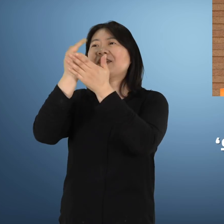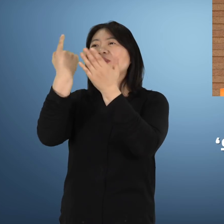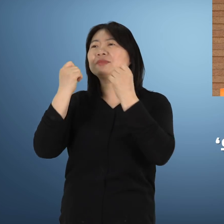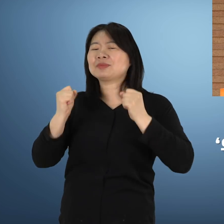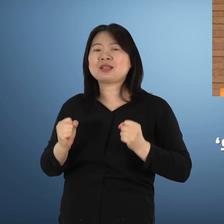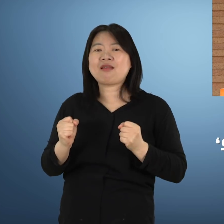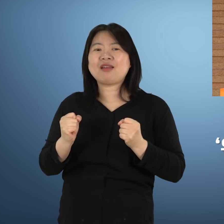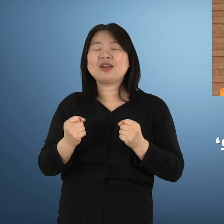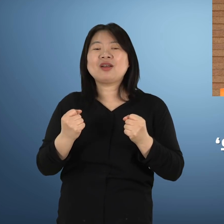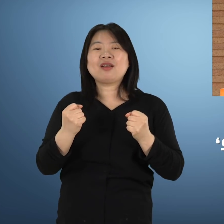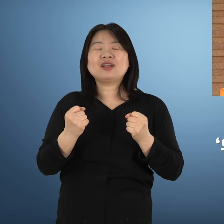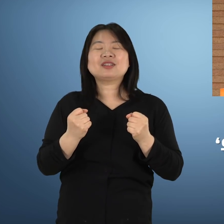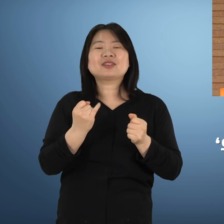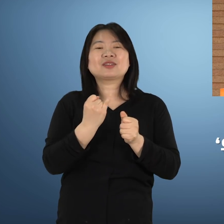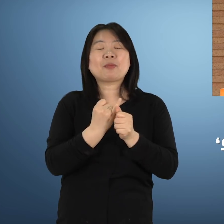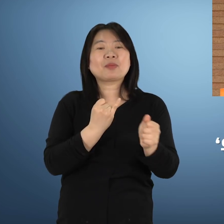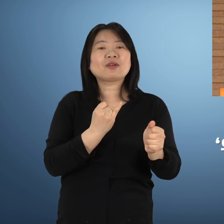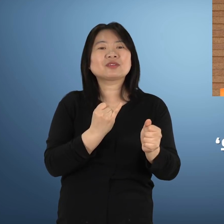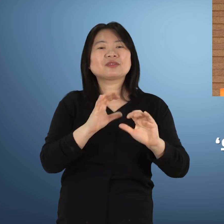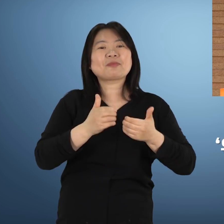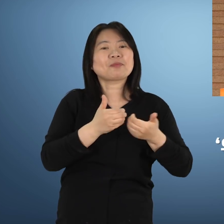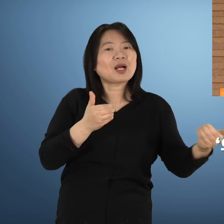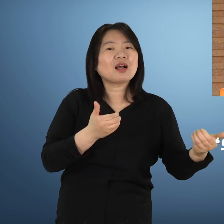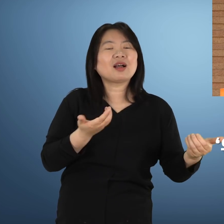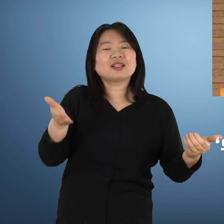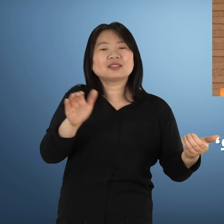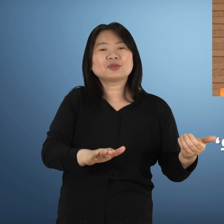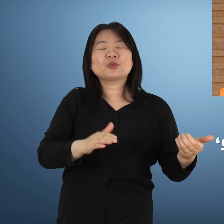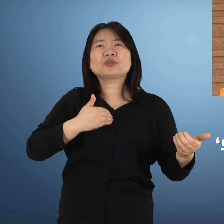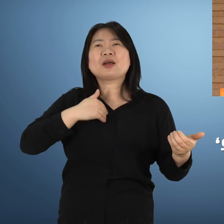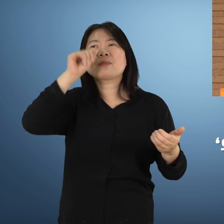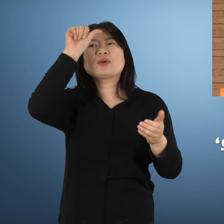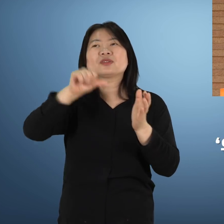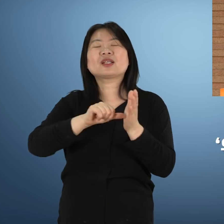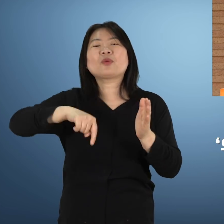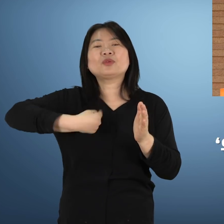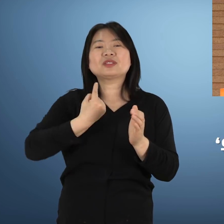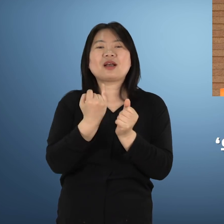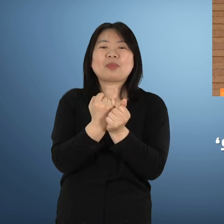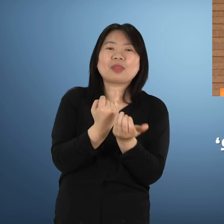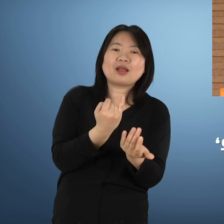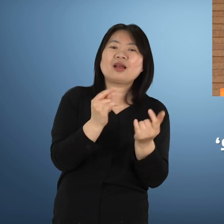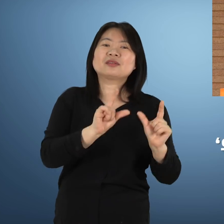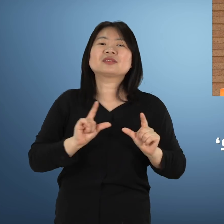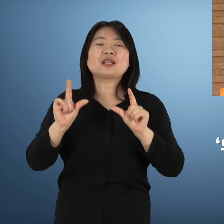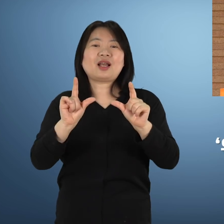남편은 여전히 부재되고 자기는 평생 미망인으로 살아야 되지만